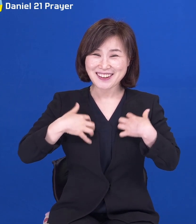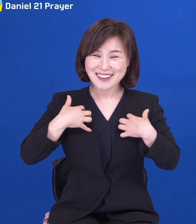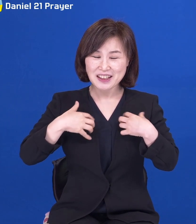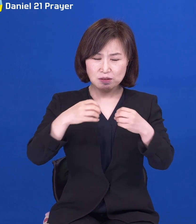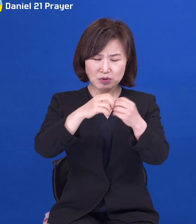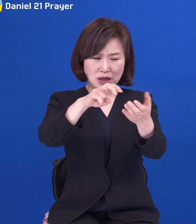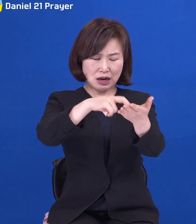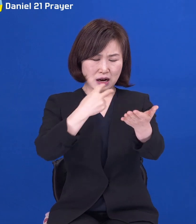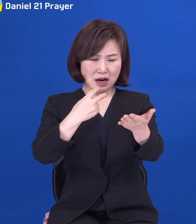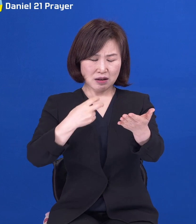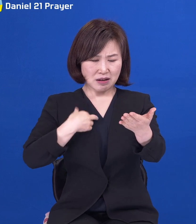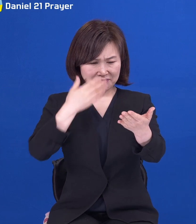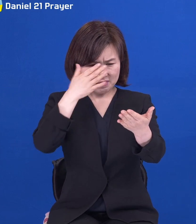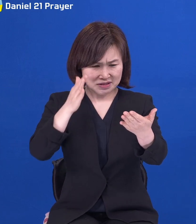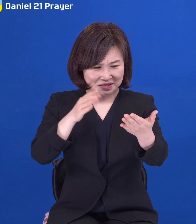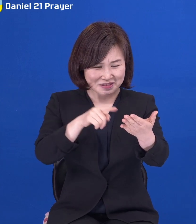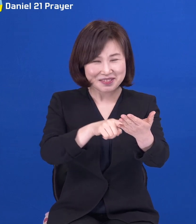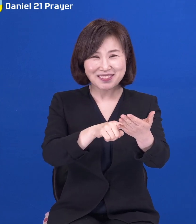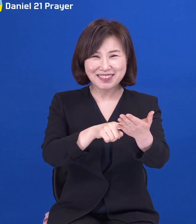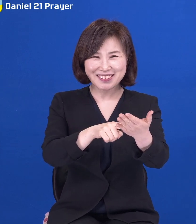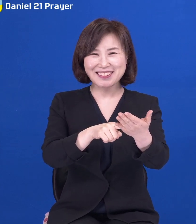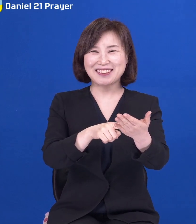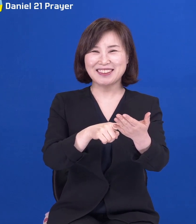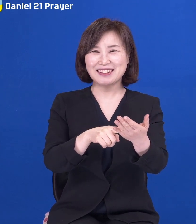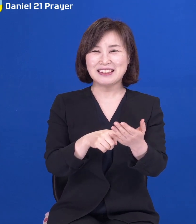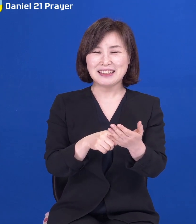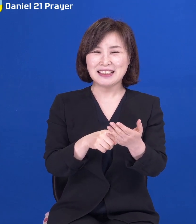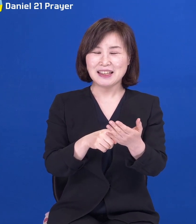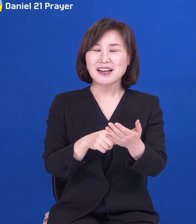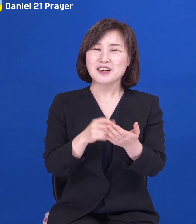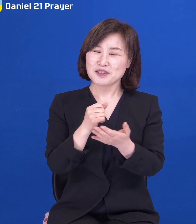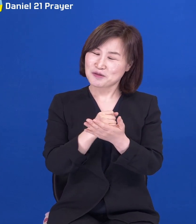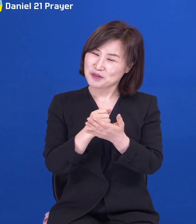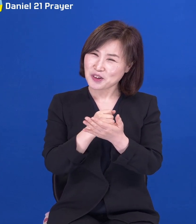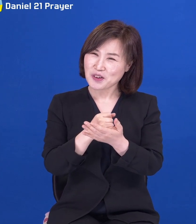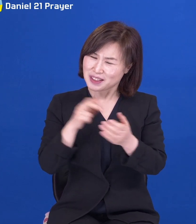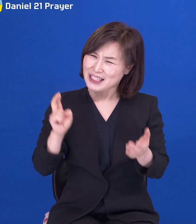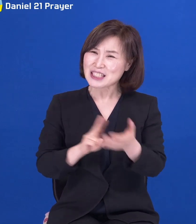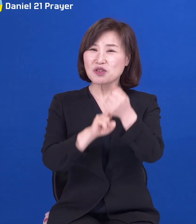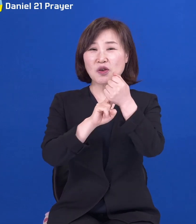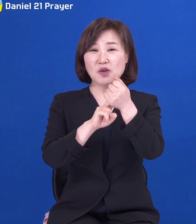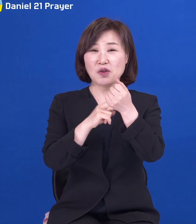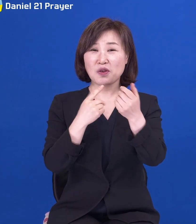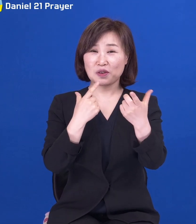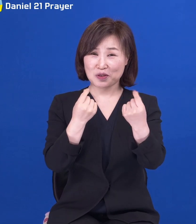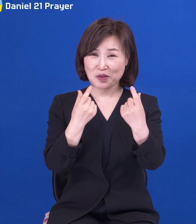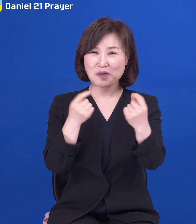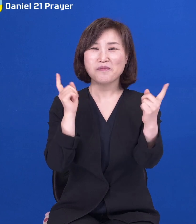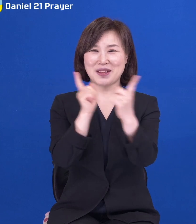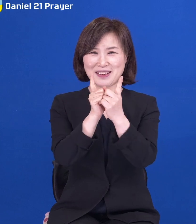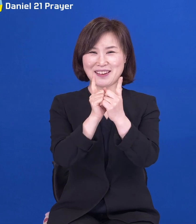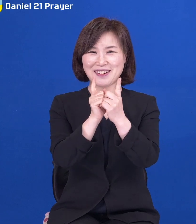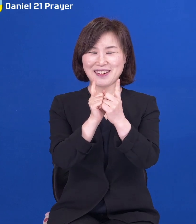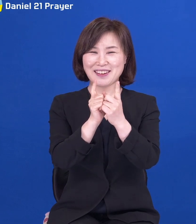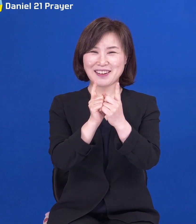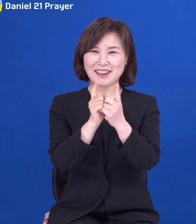있었고 얼마나 섭섭했겠어요. 너무너무 와 사무라치게 놀랐어요.